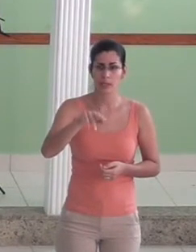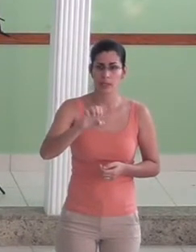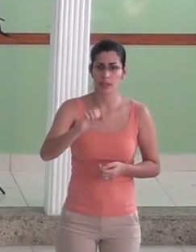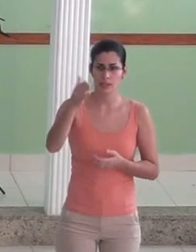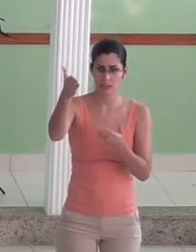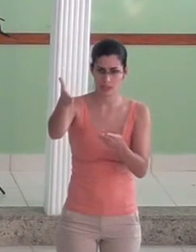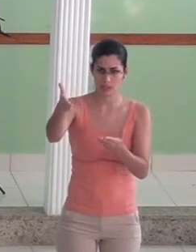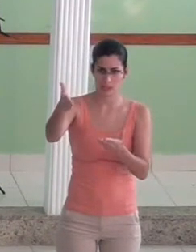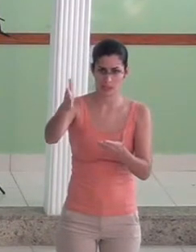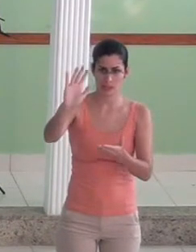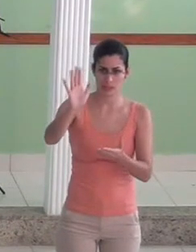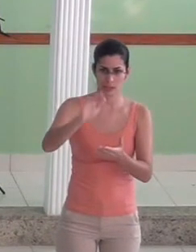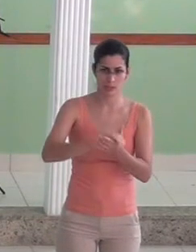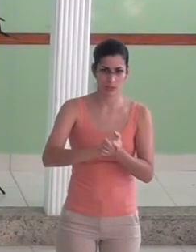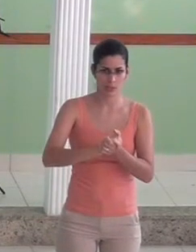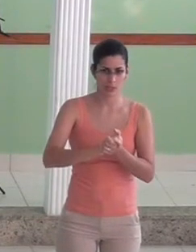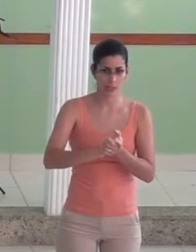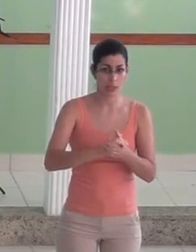E a Carmelita.